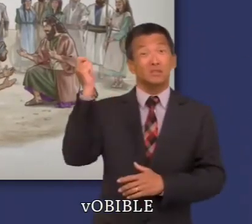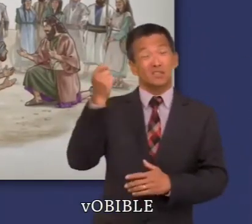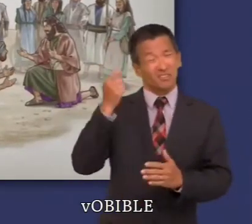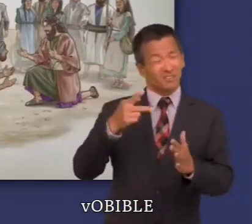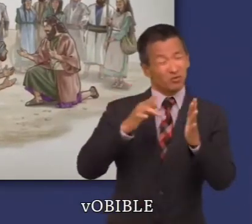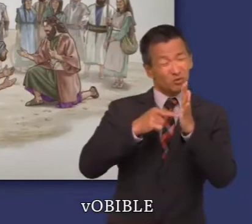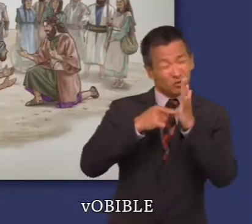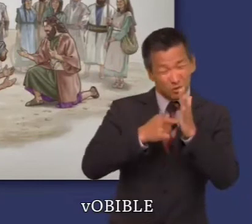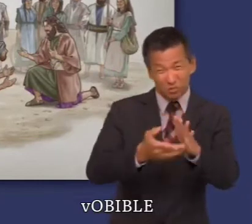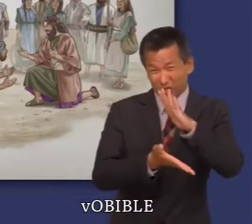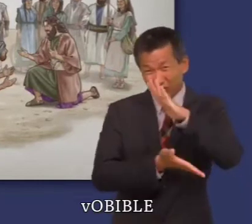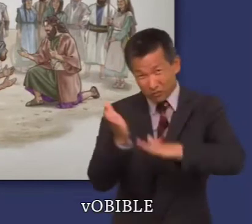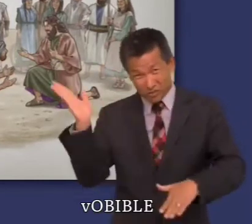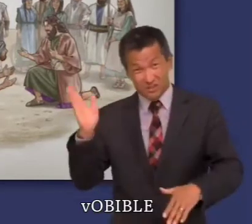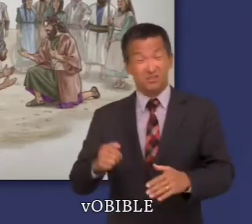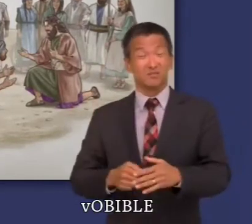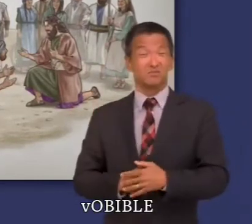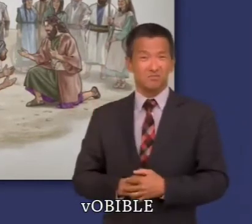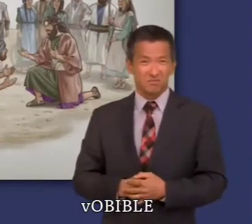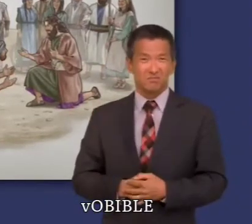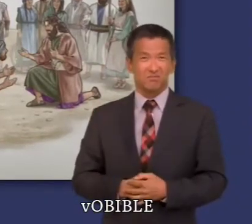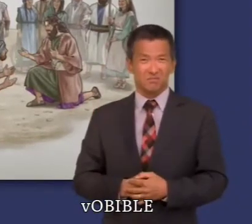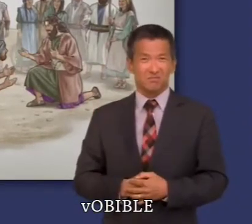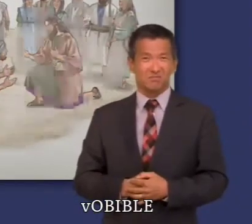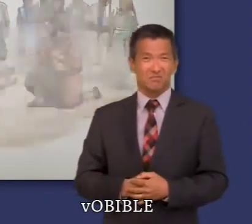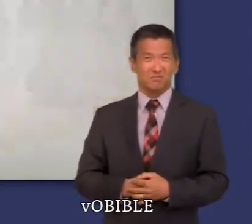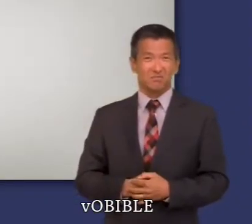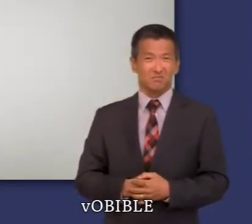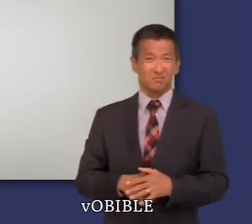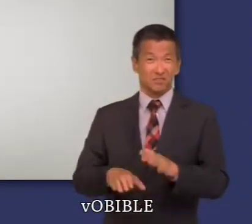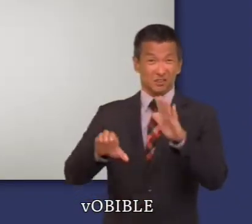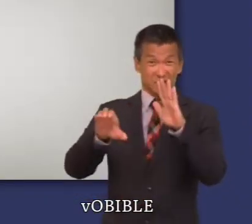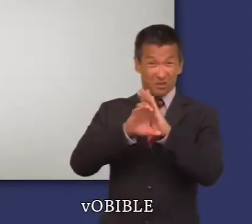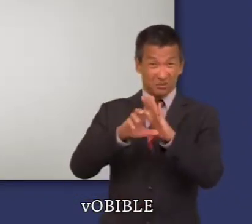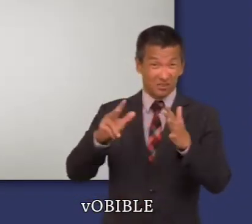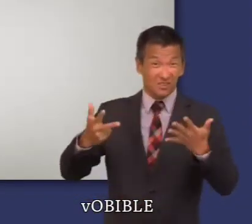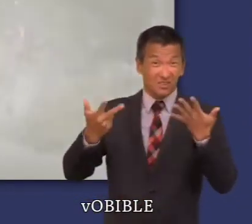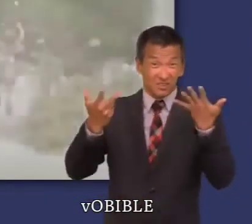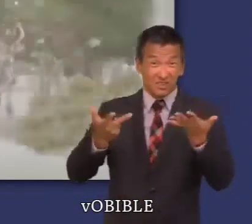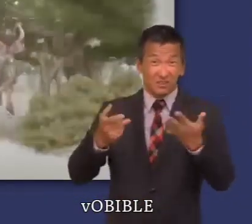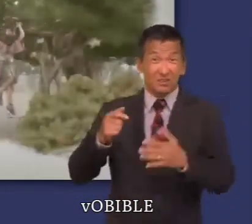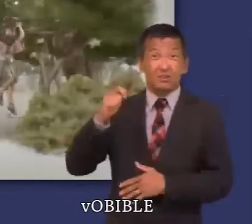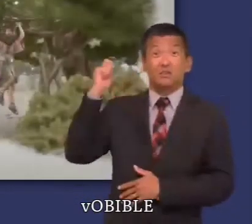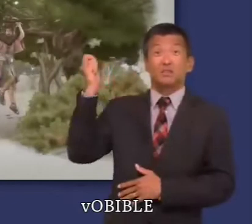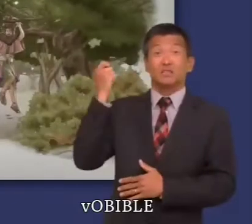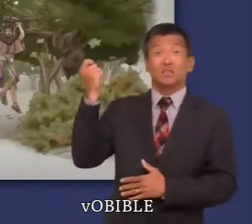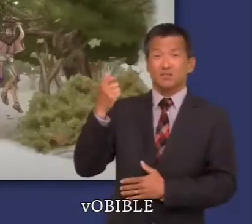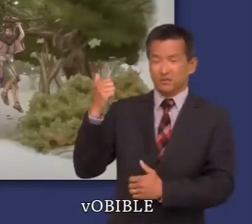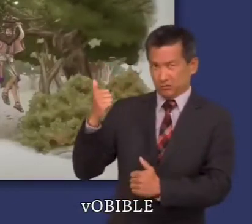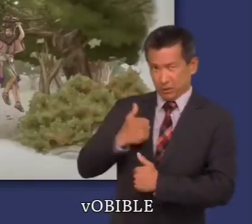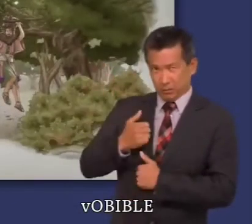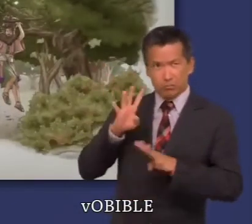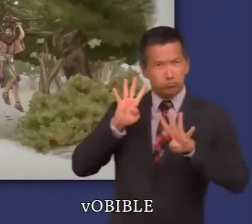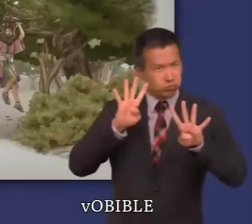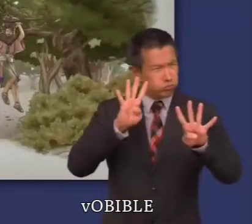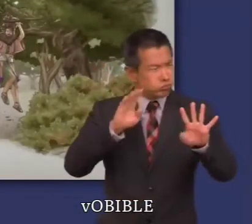un adultère avec Bethsabée, elle tombe enceinte, et David fait en sorte que son mari Uri meure au combat.